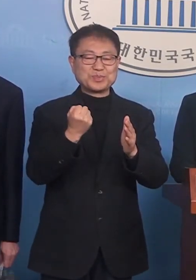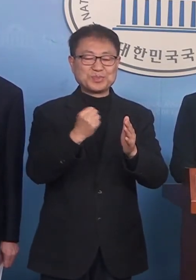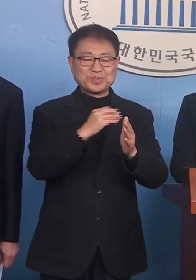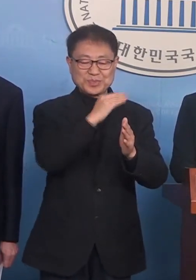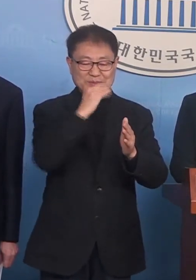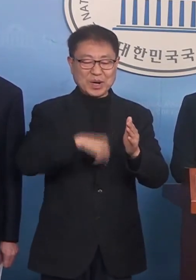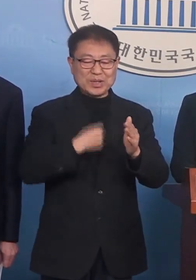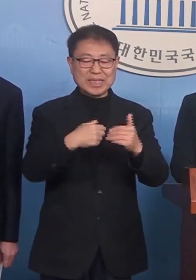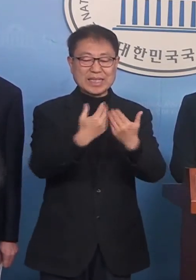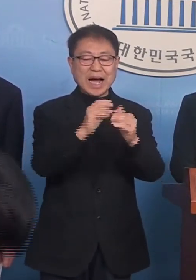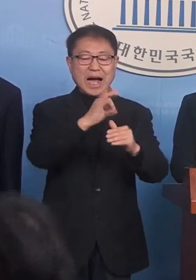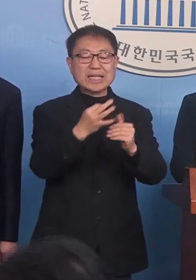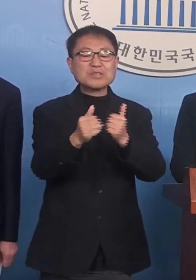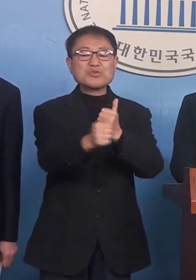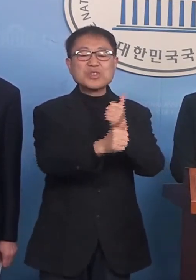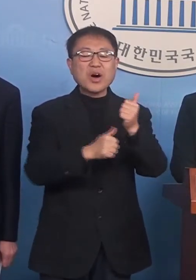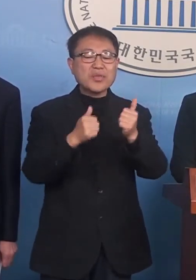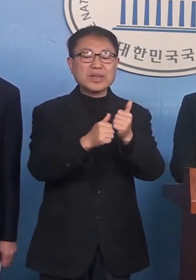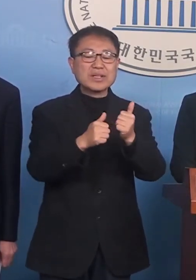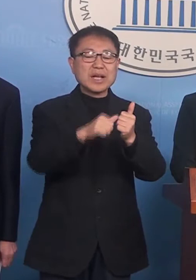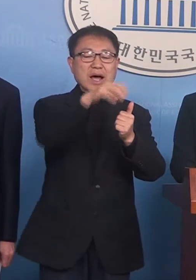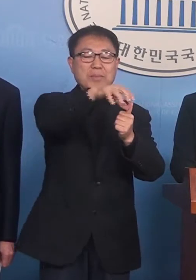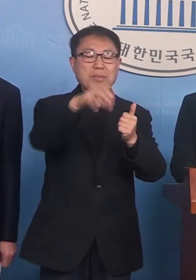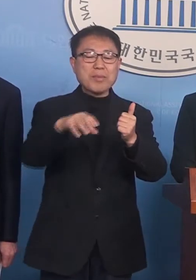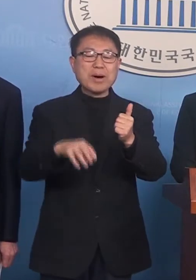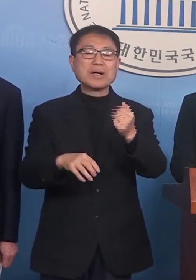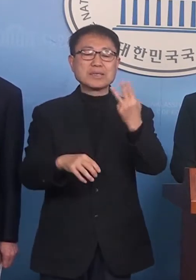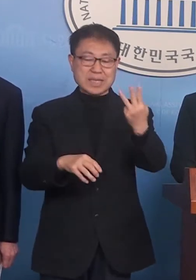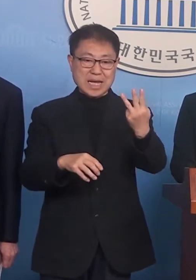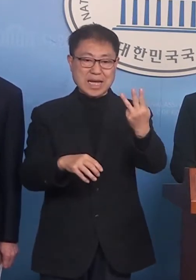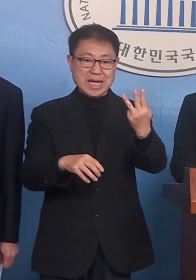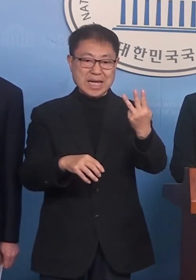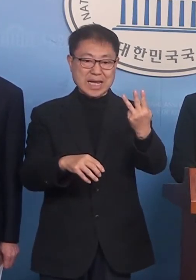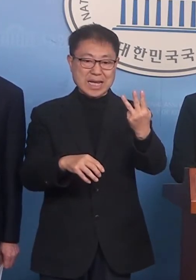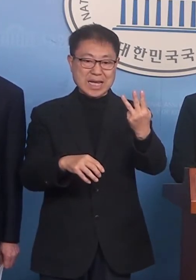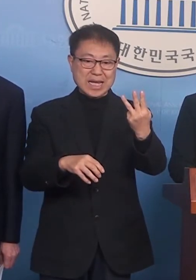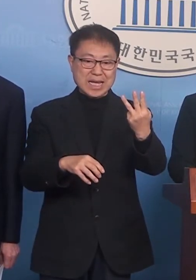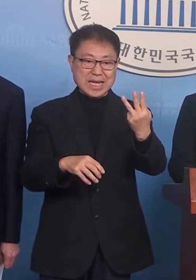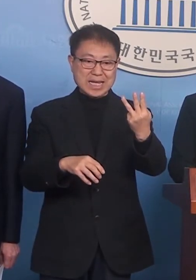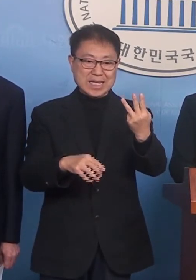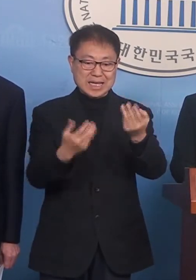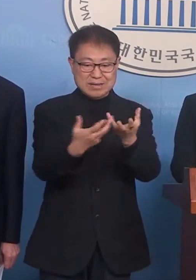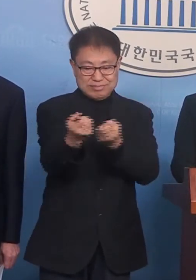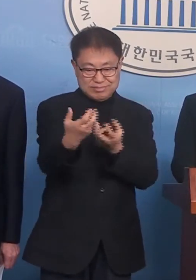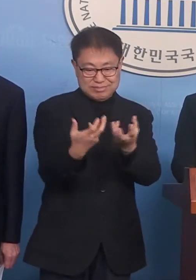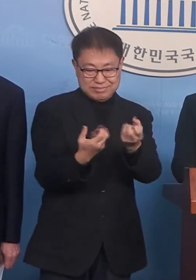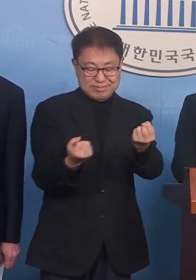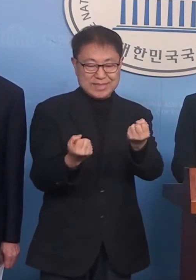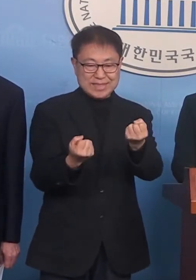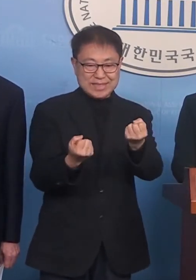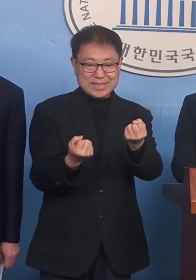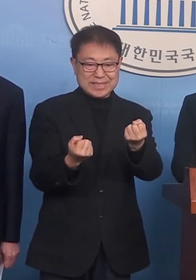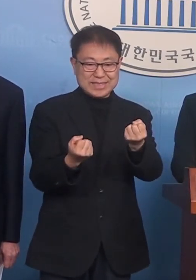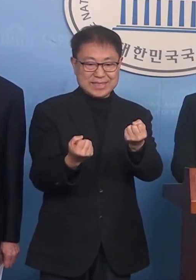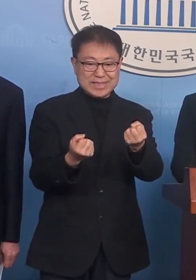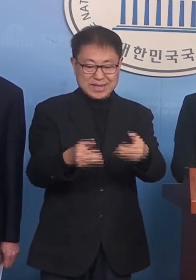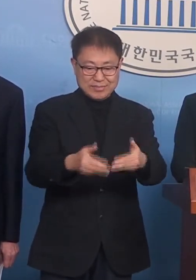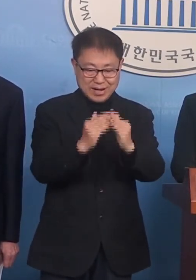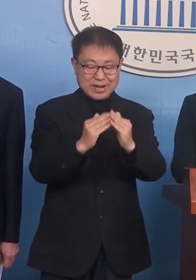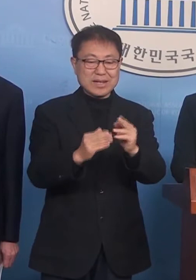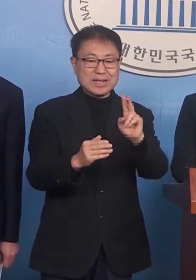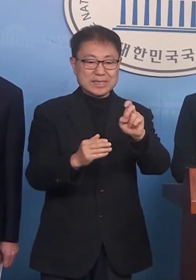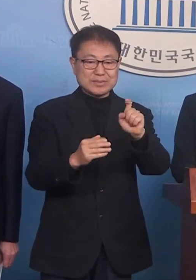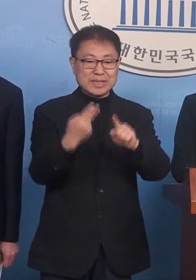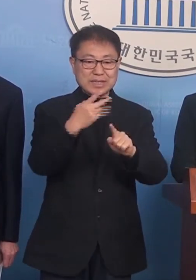정의당 안양시위원회를 안양시 동안갑, 동안구, 만안구위원회로 분리해서 개편을 하고